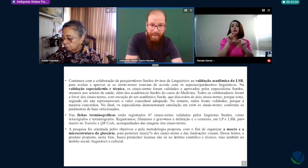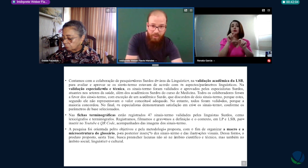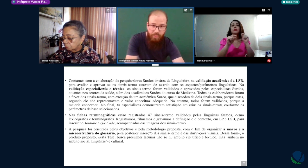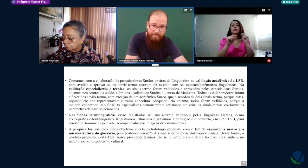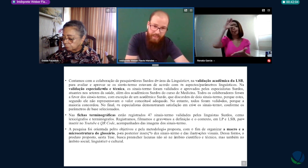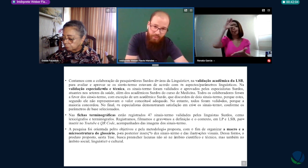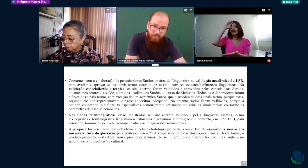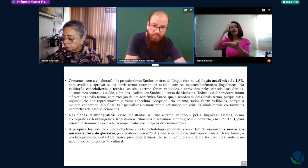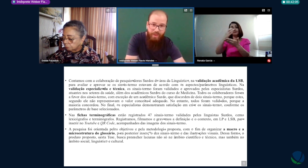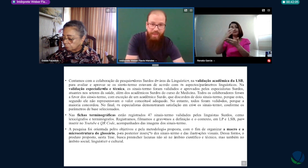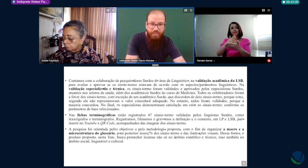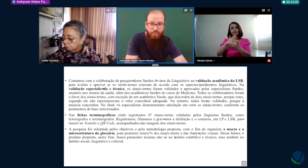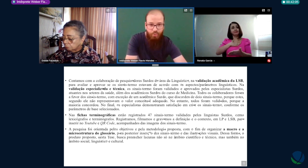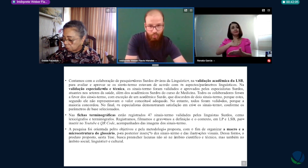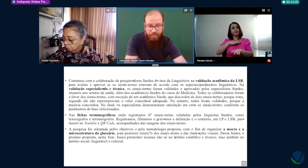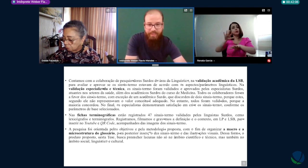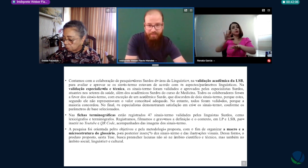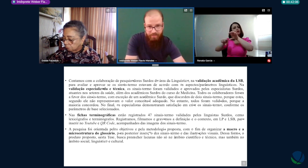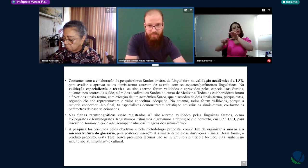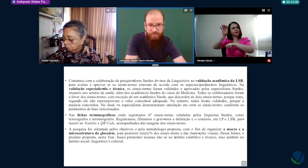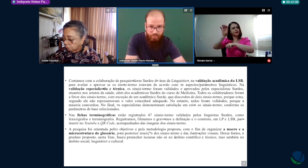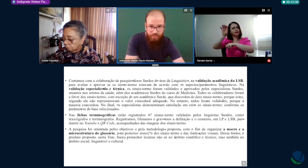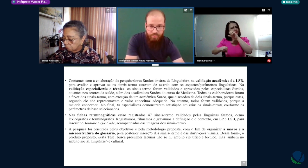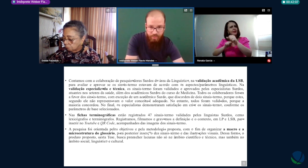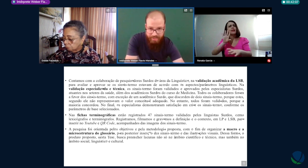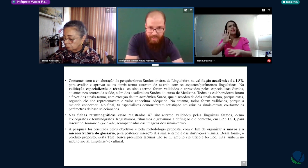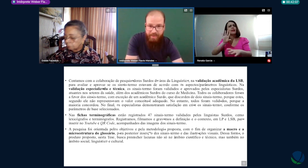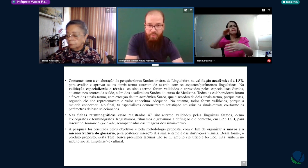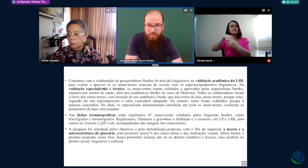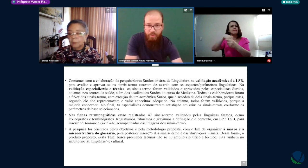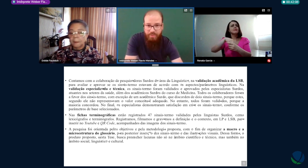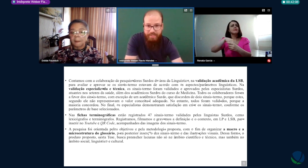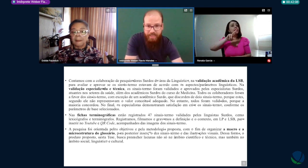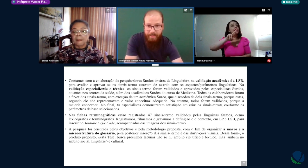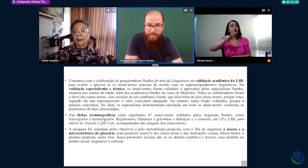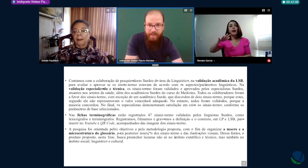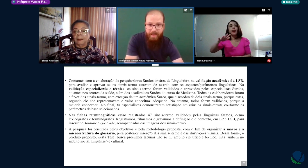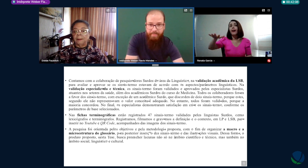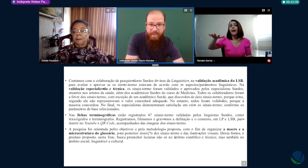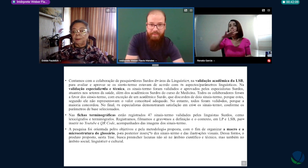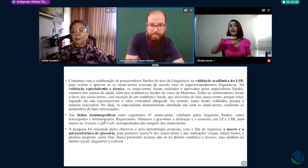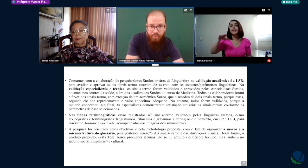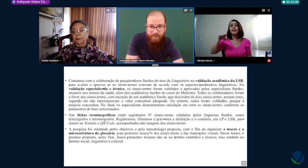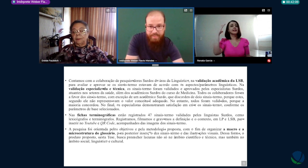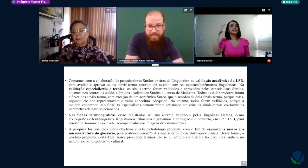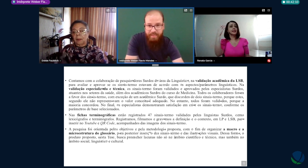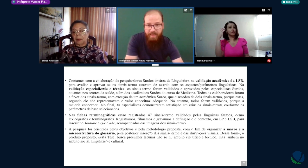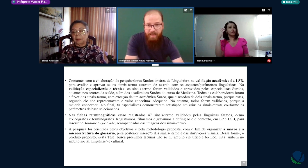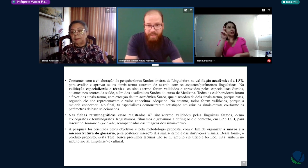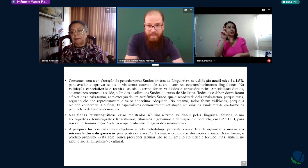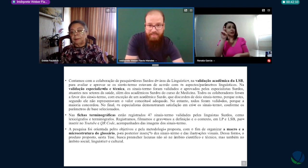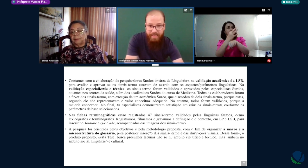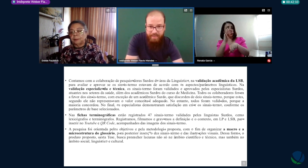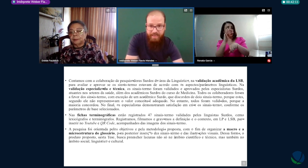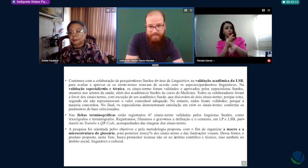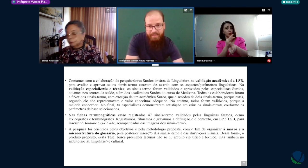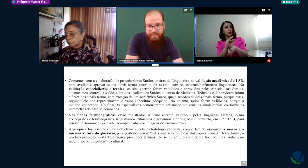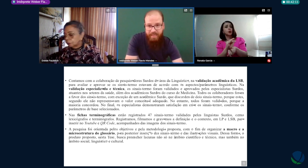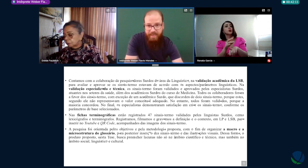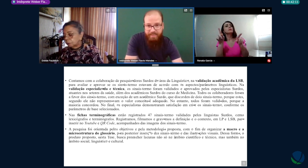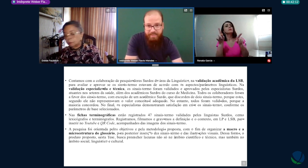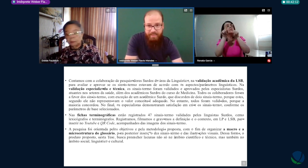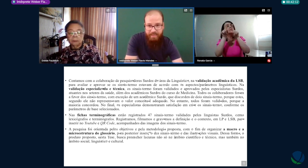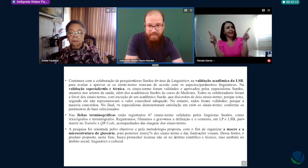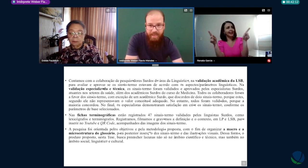objetivo macro e micro estrutura do glossário, como eu mostrei, para depois inserir